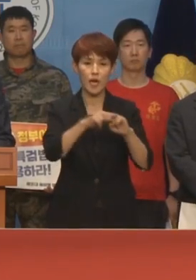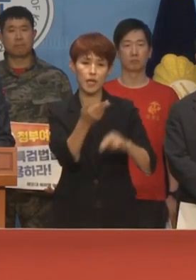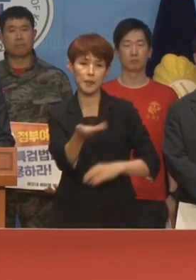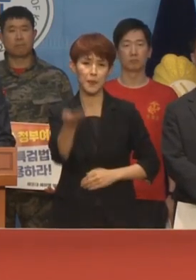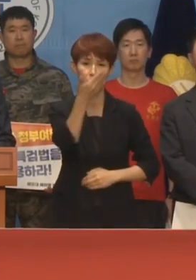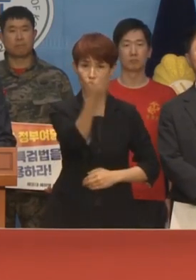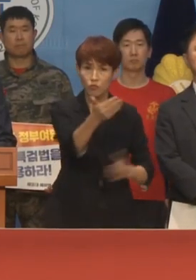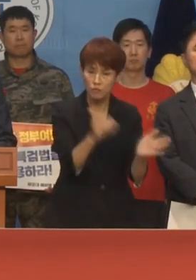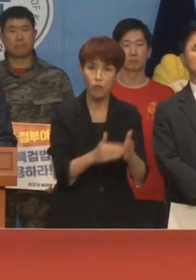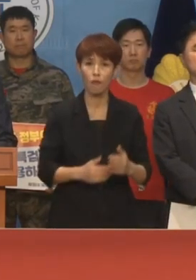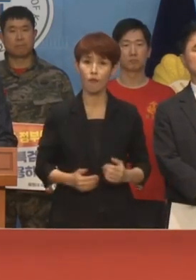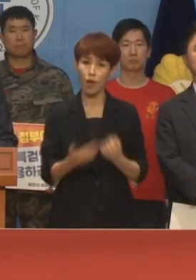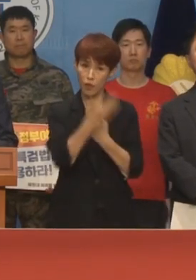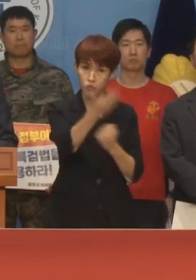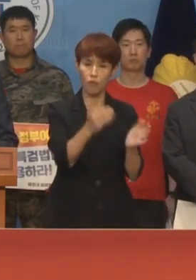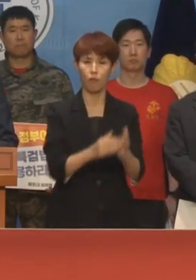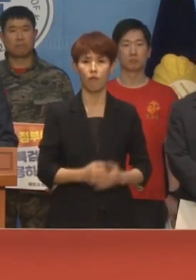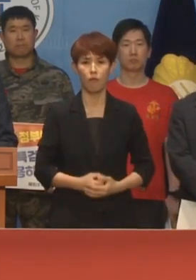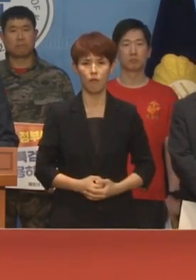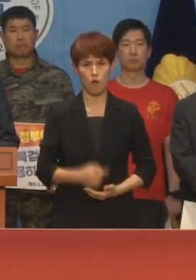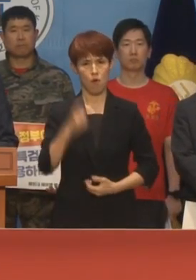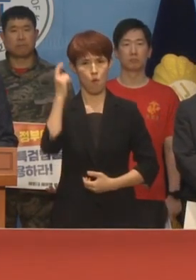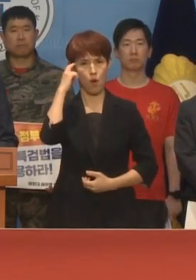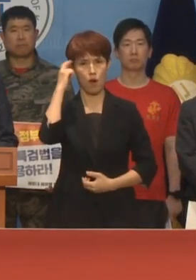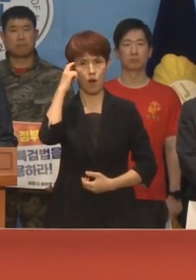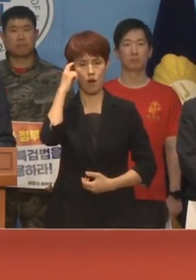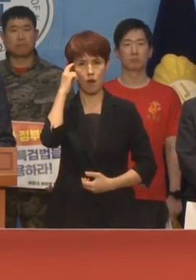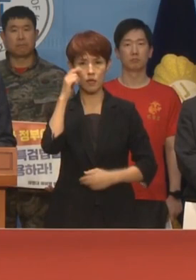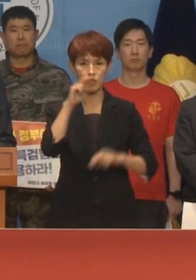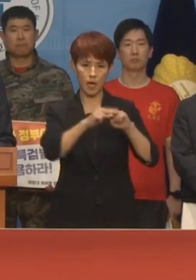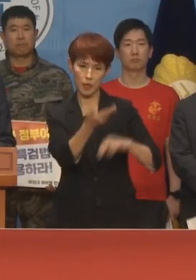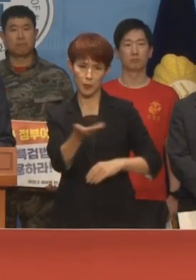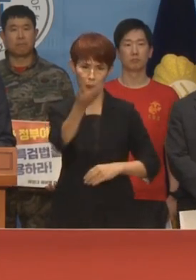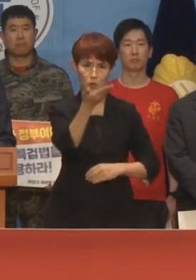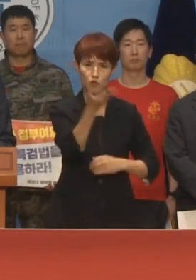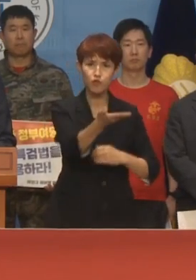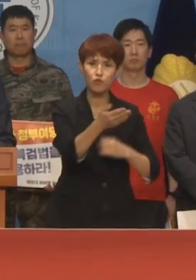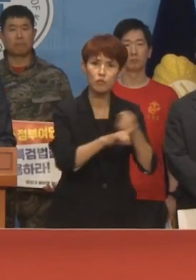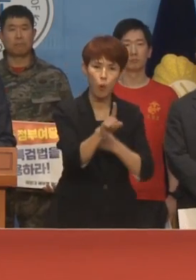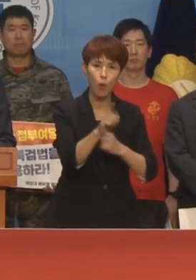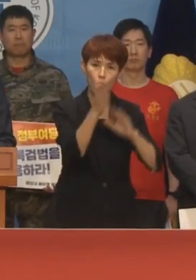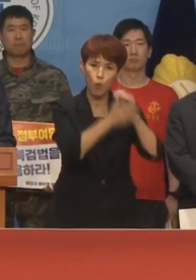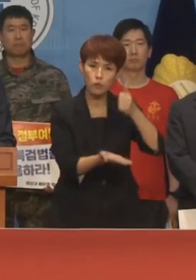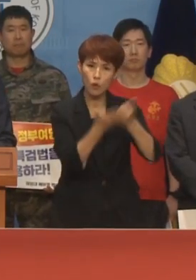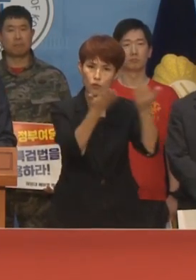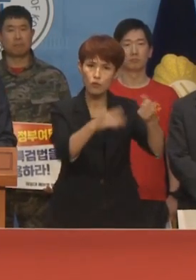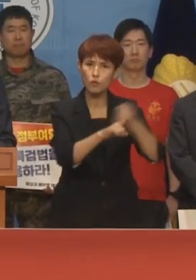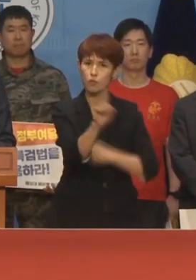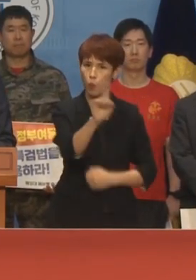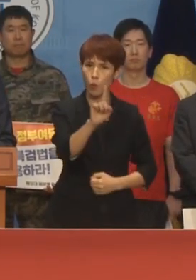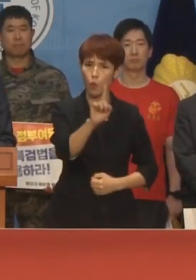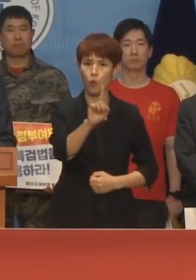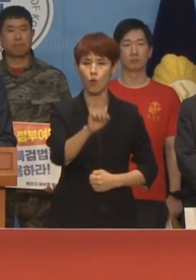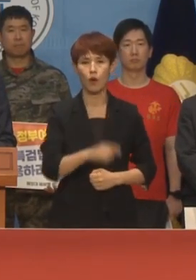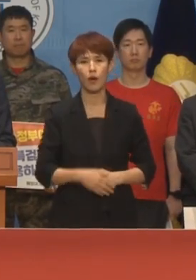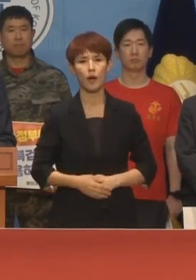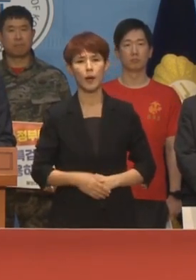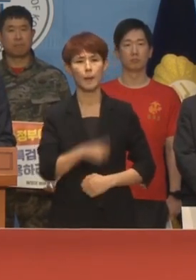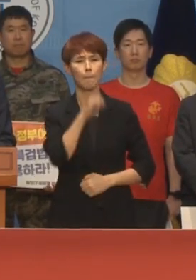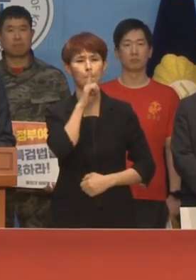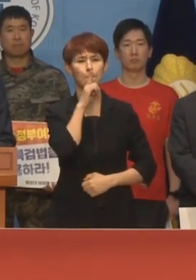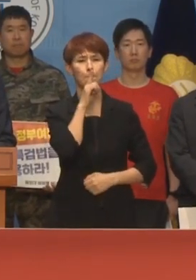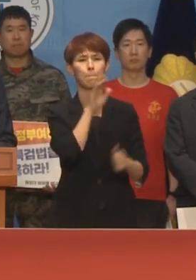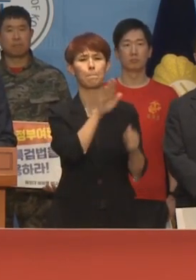해주었습니다. 왜 승진을 해주었을까요? 왜 공천을 해주었을까요? 입을 막기